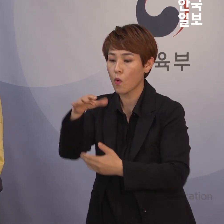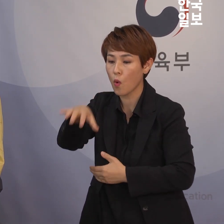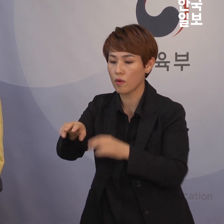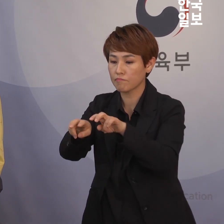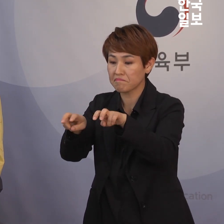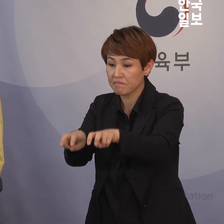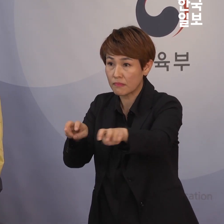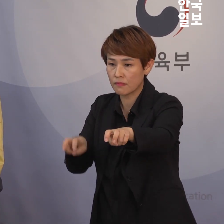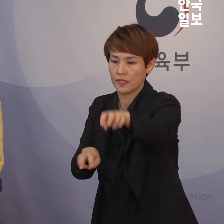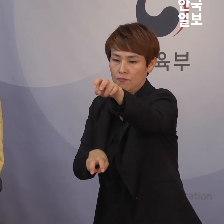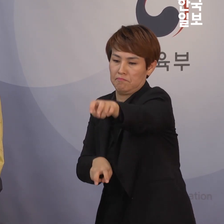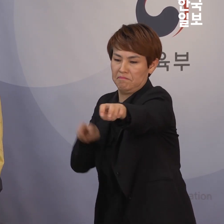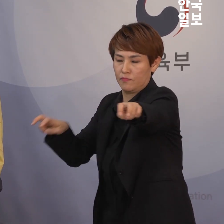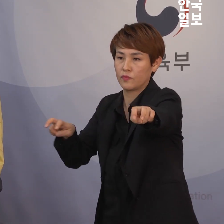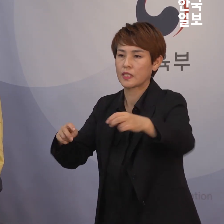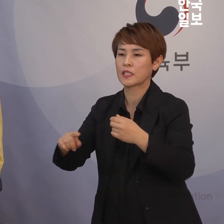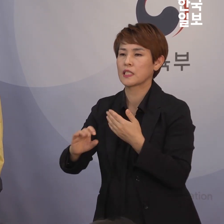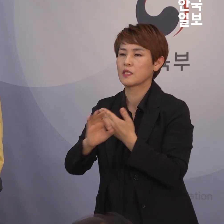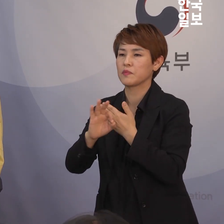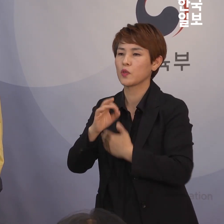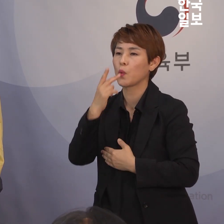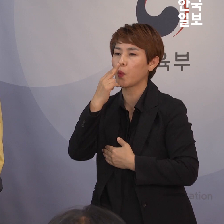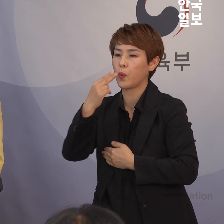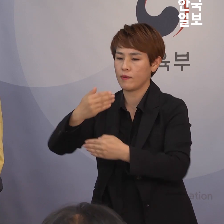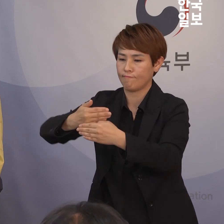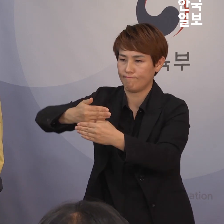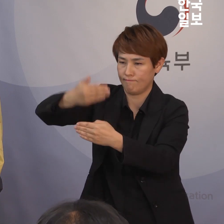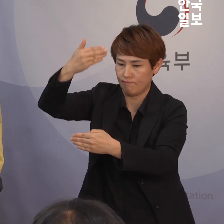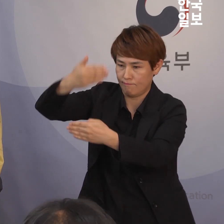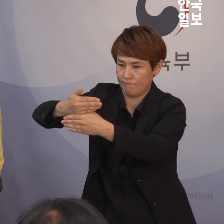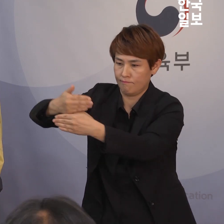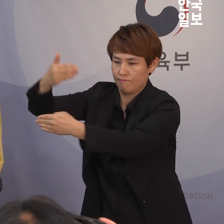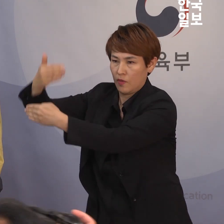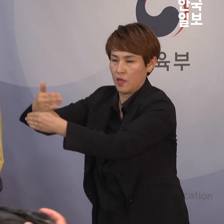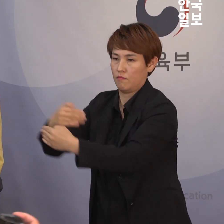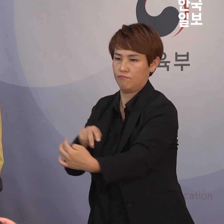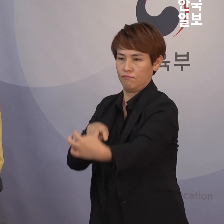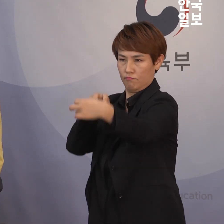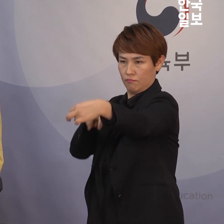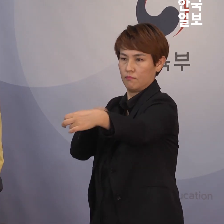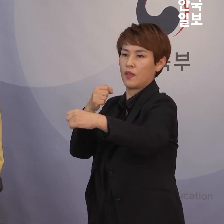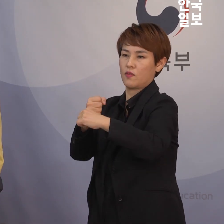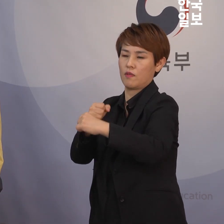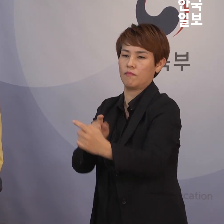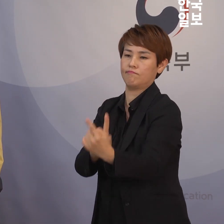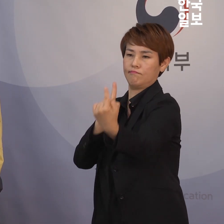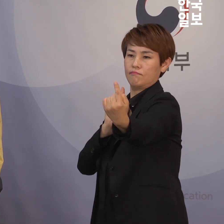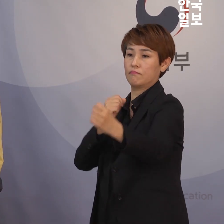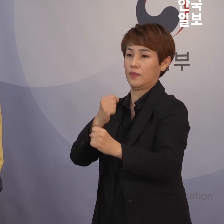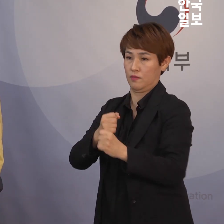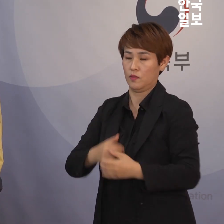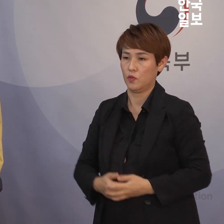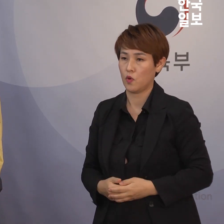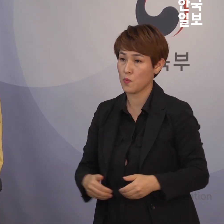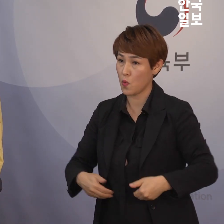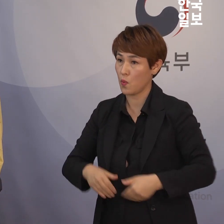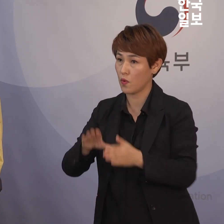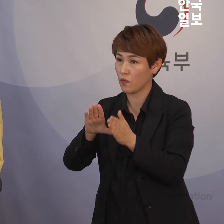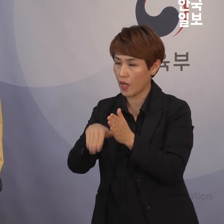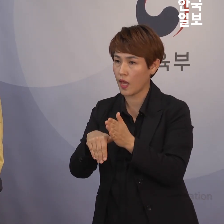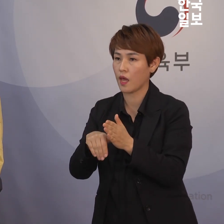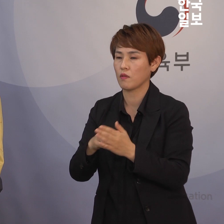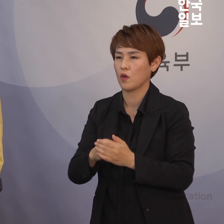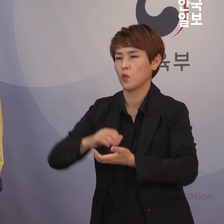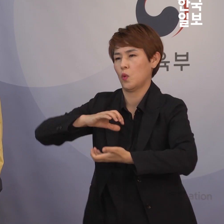조정과 임식 칸막이를 설치하는 등 학생 간의 일정 거리를 확보할 것입니다. 필요시에는